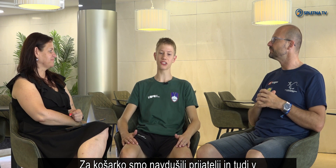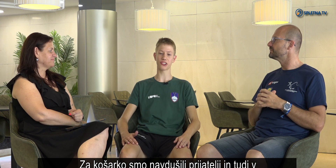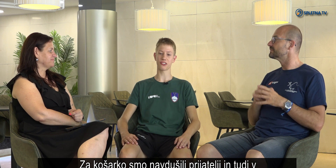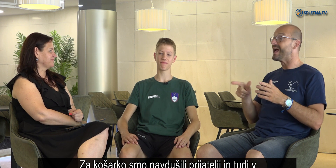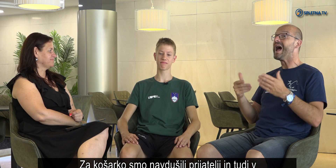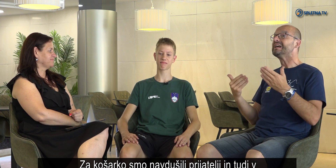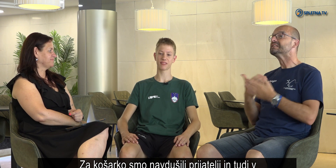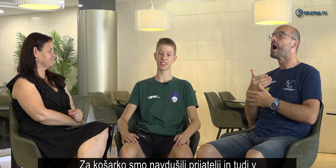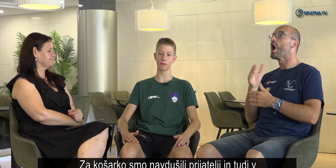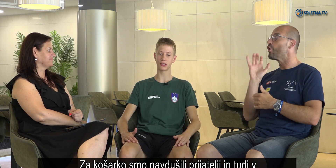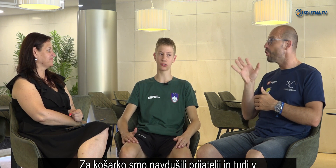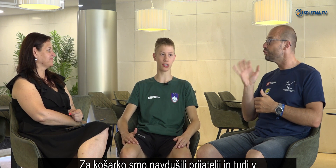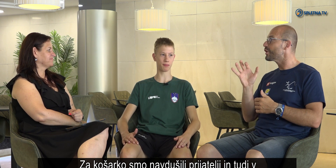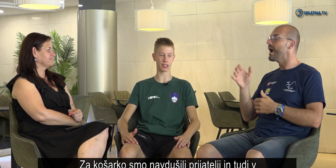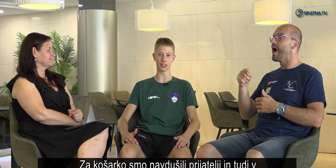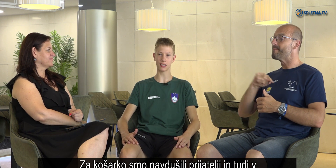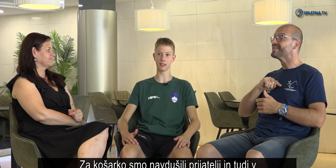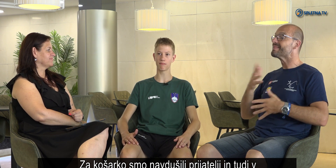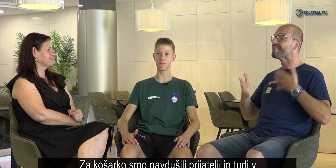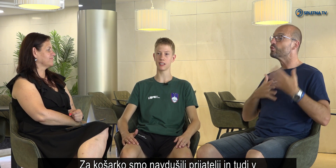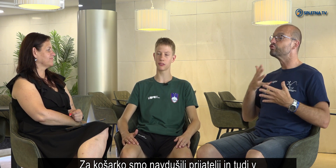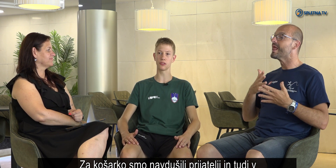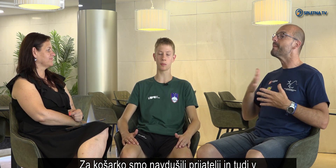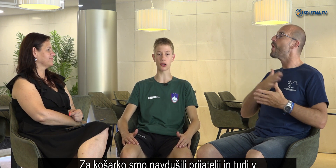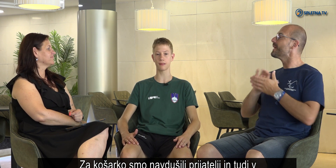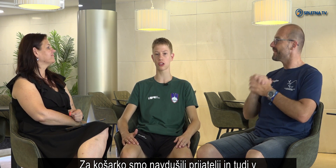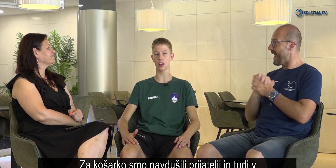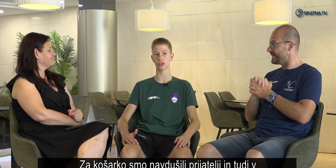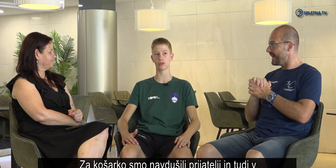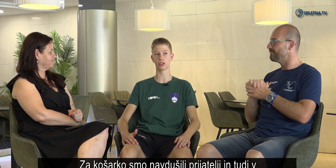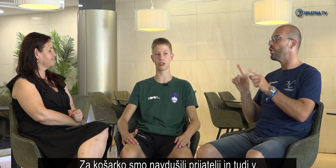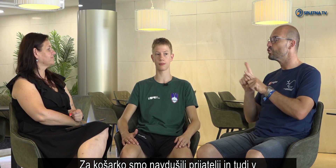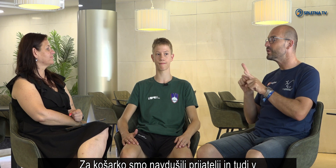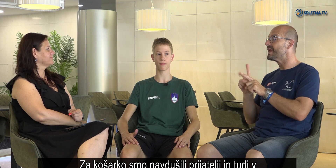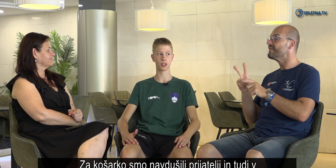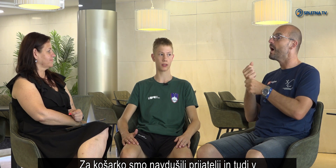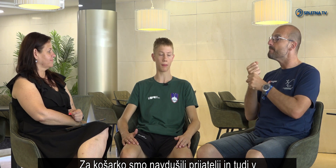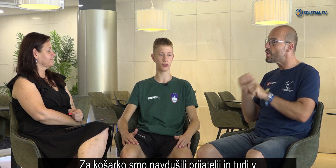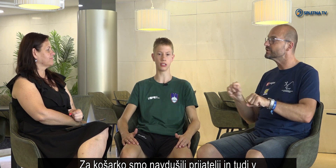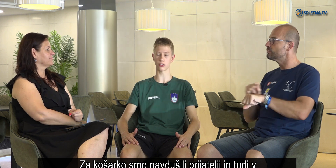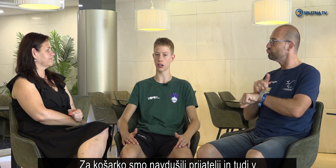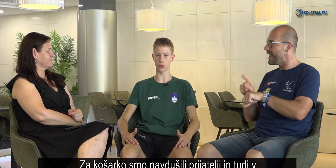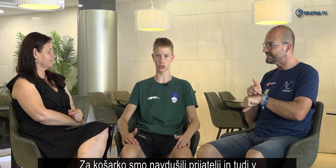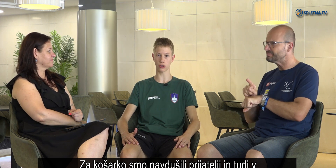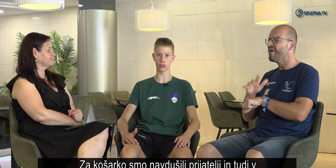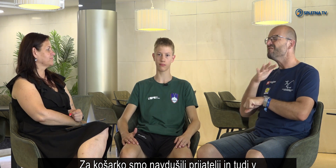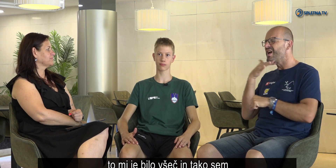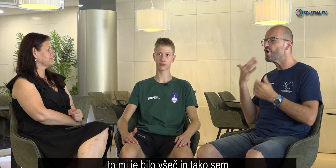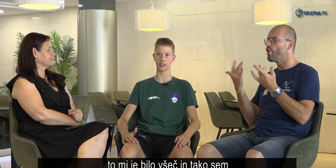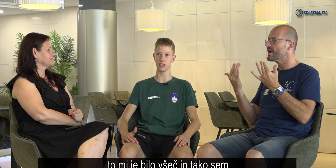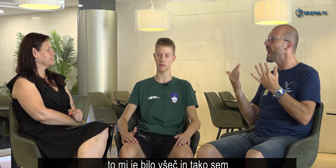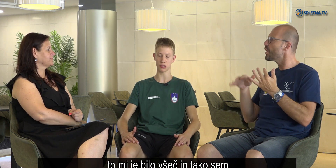Za košarko so me navdušili prijatelji in tudi v prostem času smo pač veliko igrali